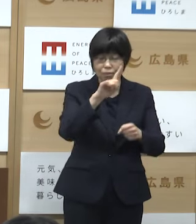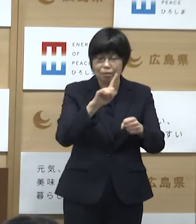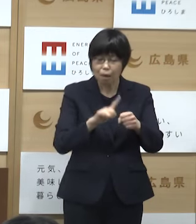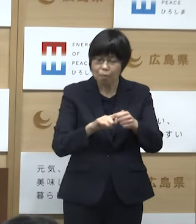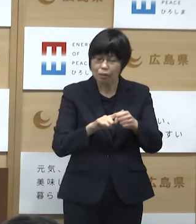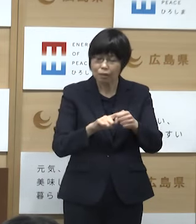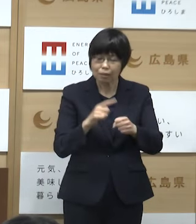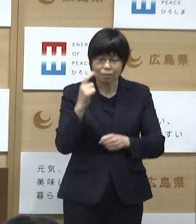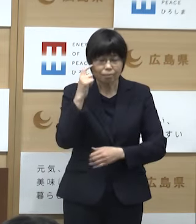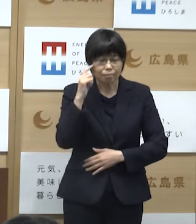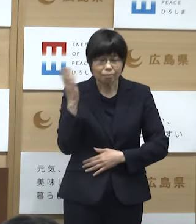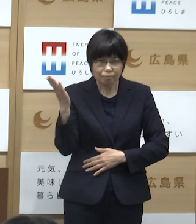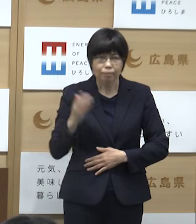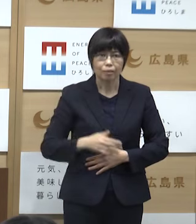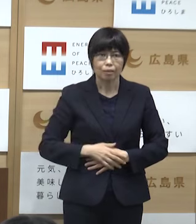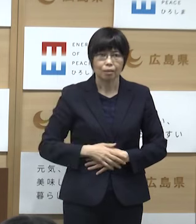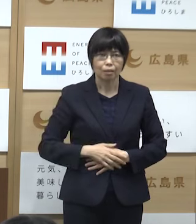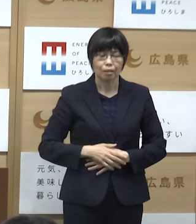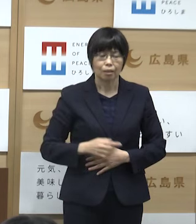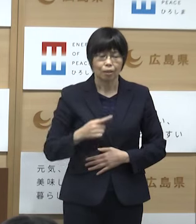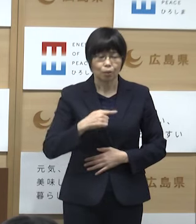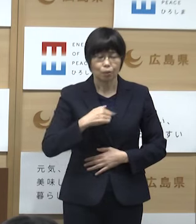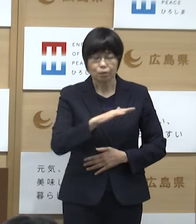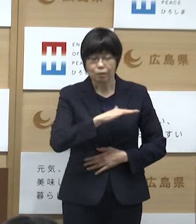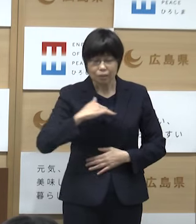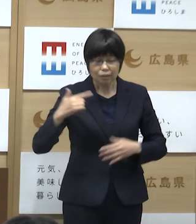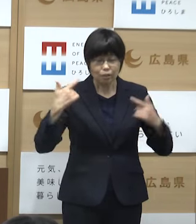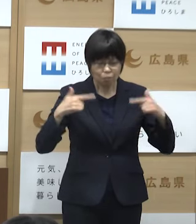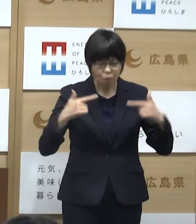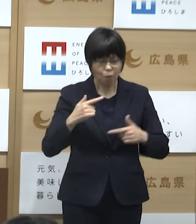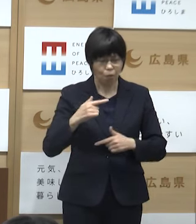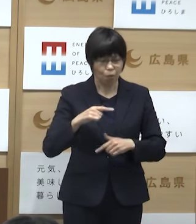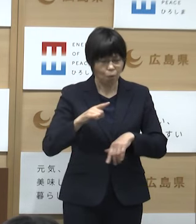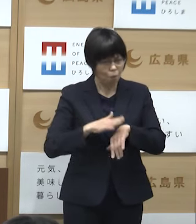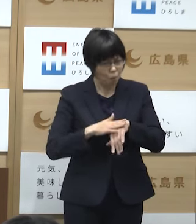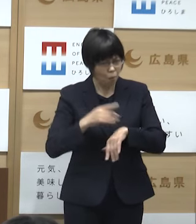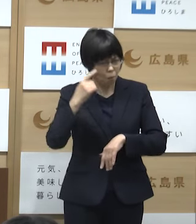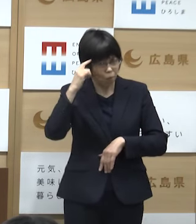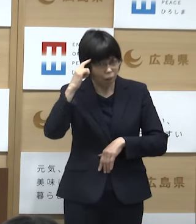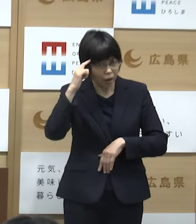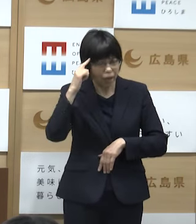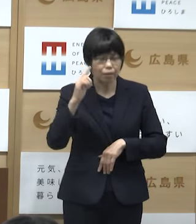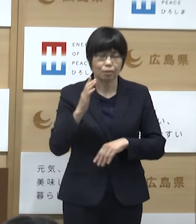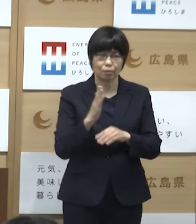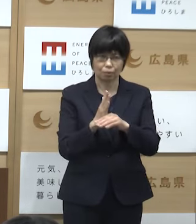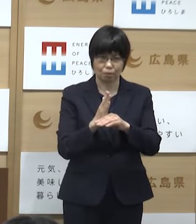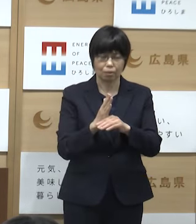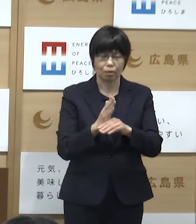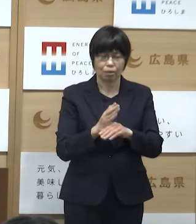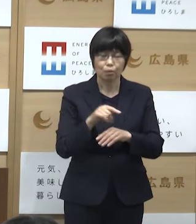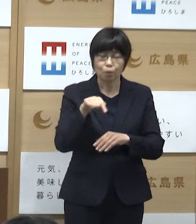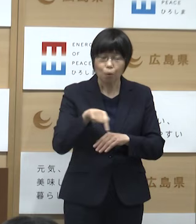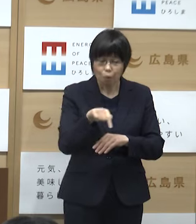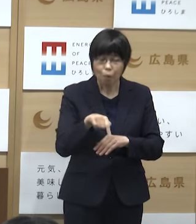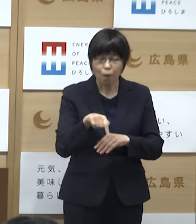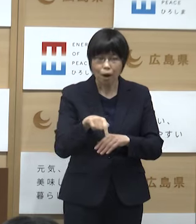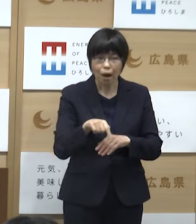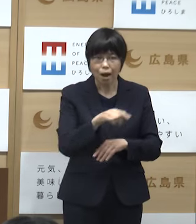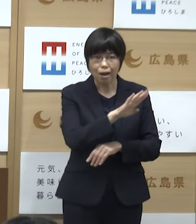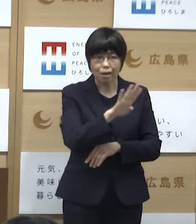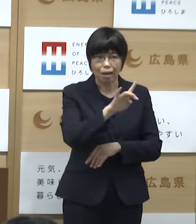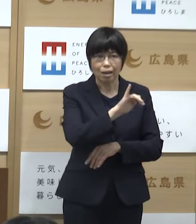はいかがに お認識でしょうか。ああ、それはまあ常に我々も考えていることですし、そこは経済も含め